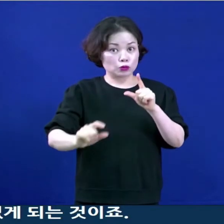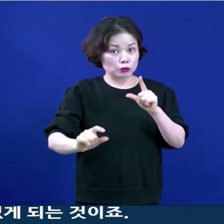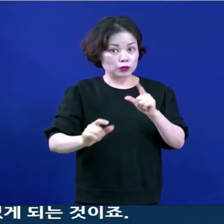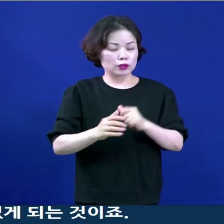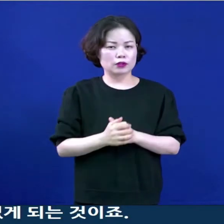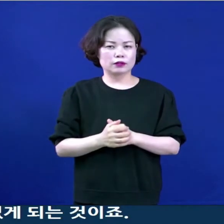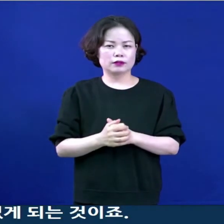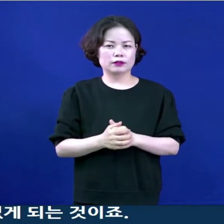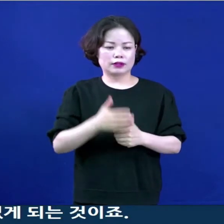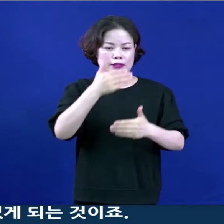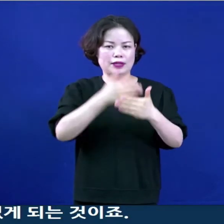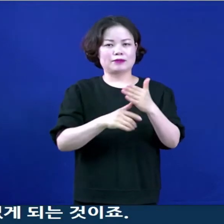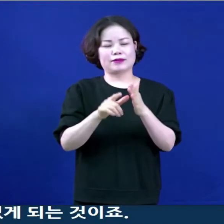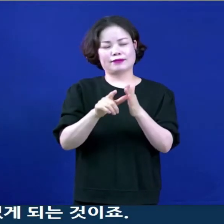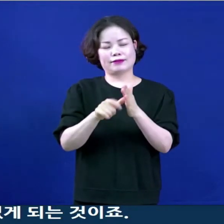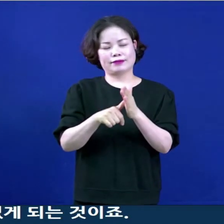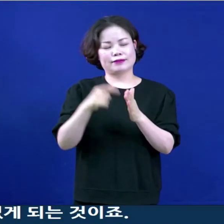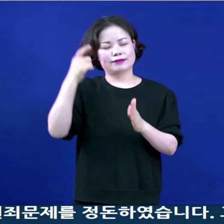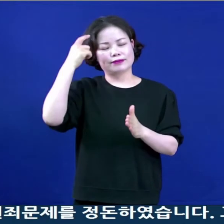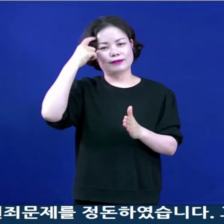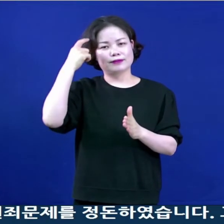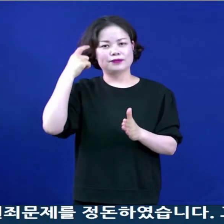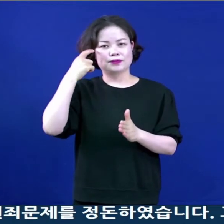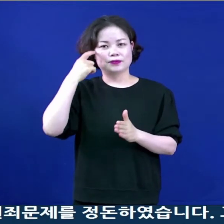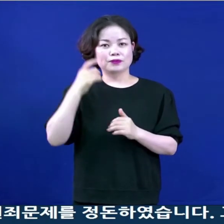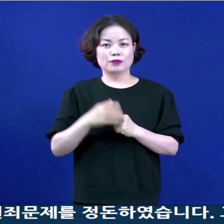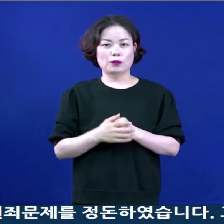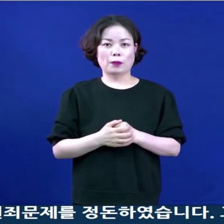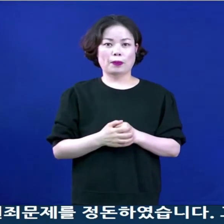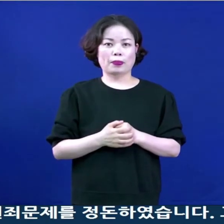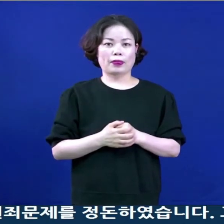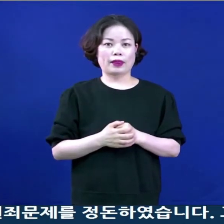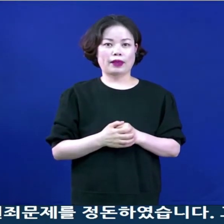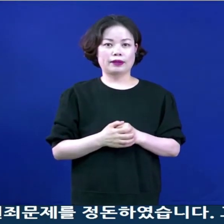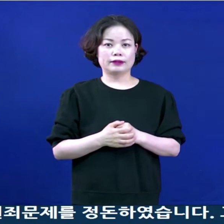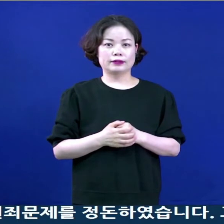오늘 남은 시간 동안 정리해 보도록 하겠습니다.